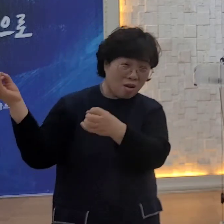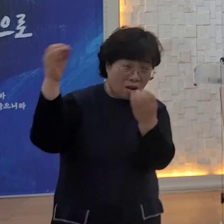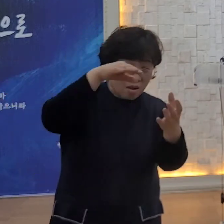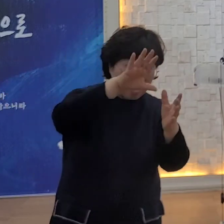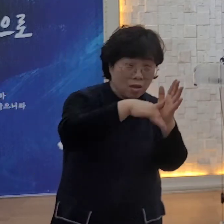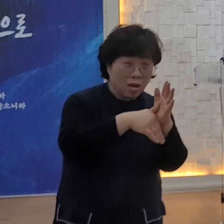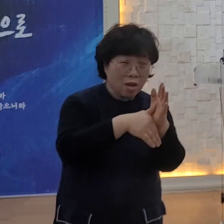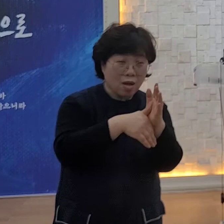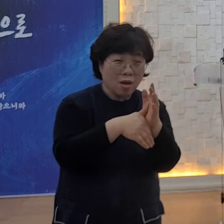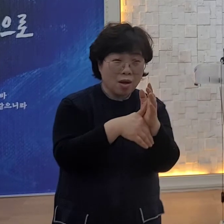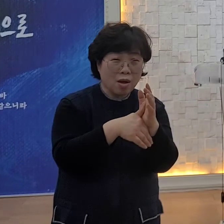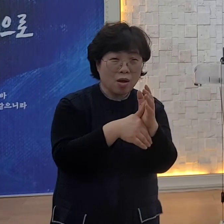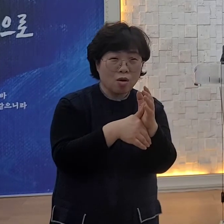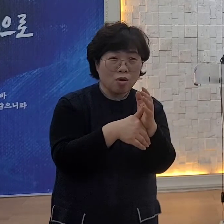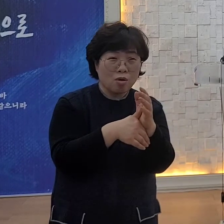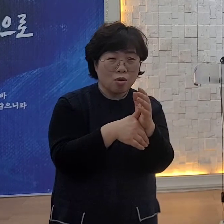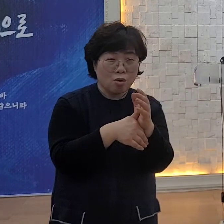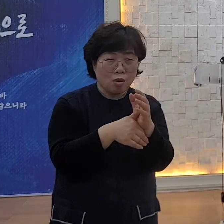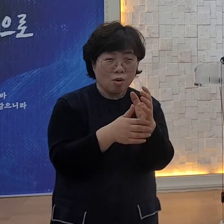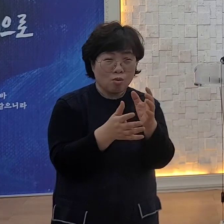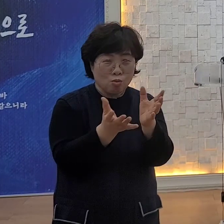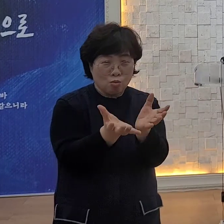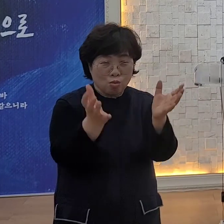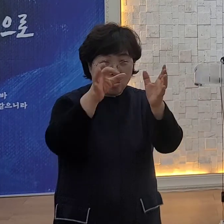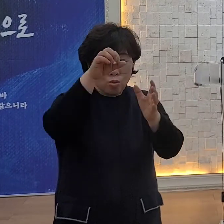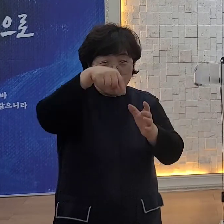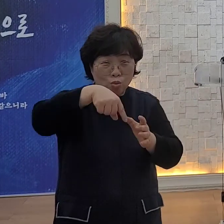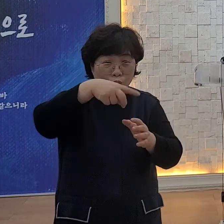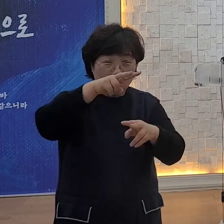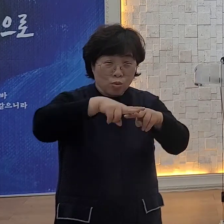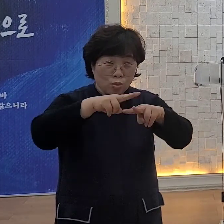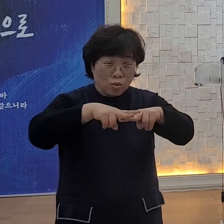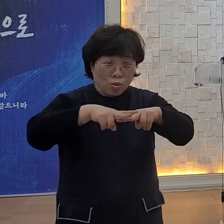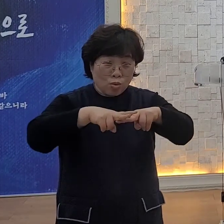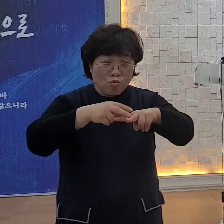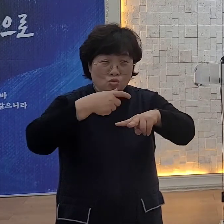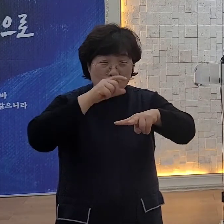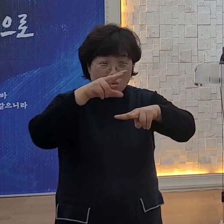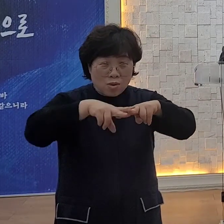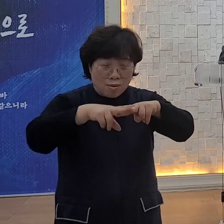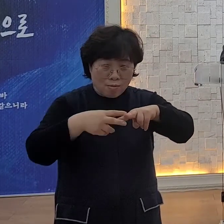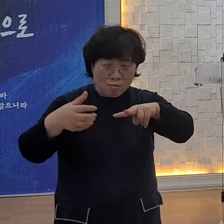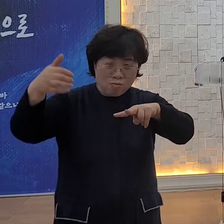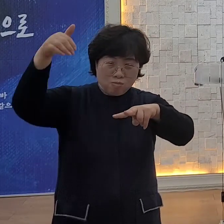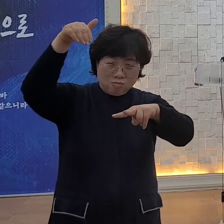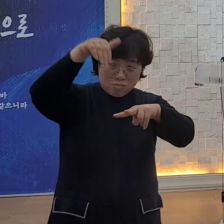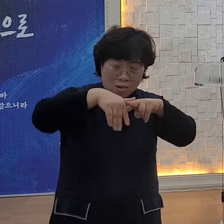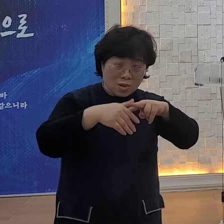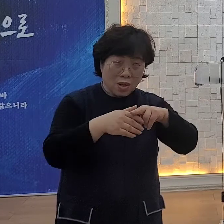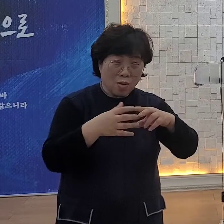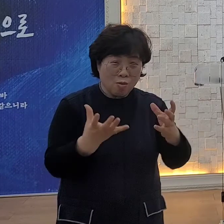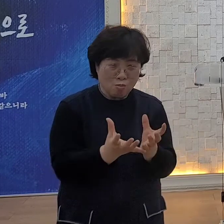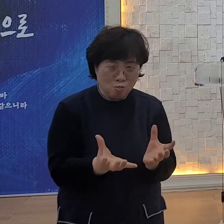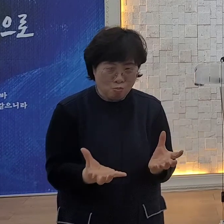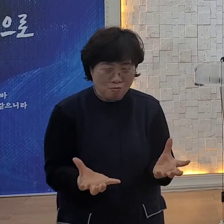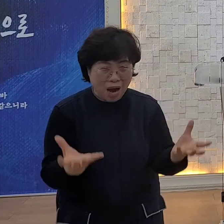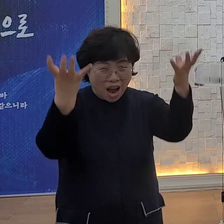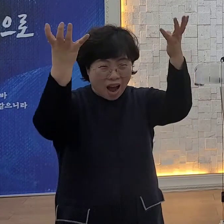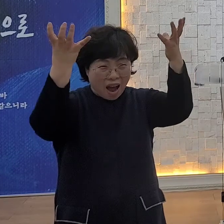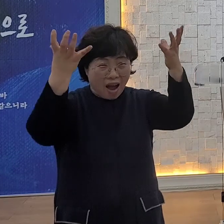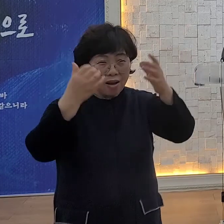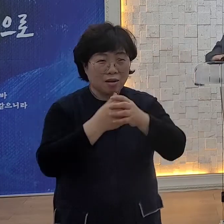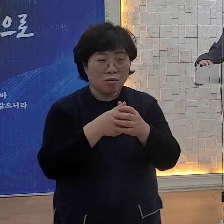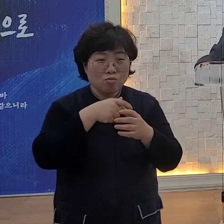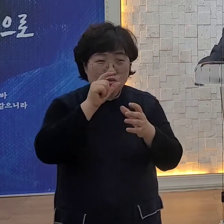우물 밑에 들어가는 순간에 풍덩하겠죠. 큰 바위 덩어리가 풍덩하면서 그 물의